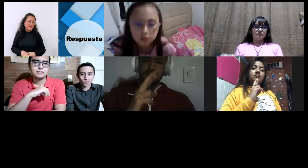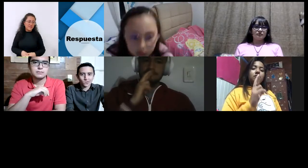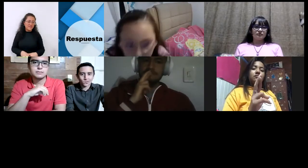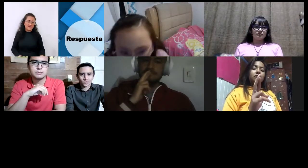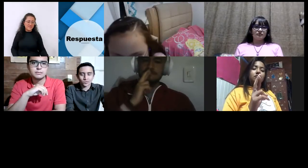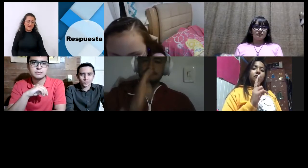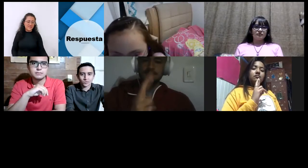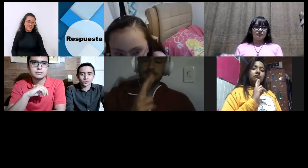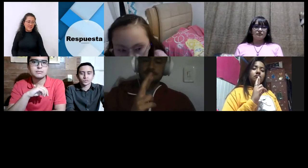así.